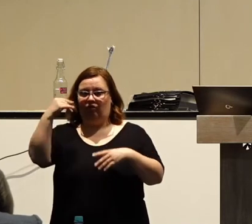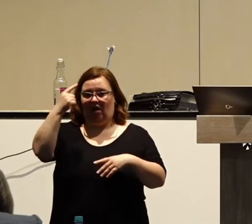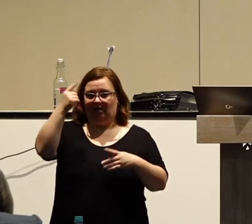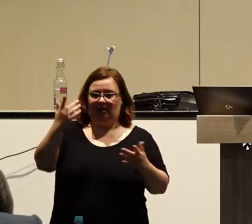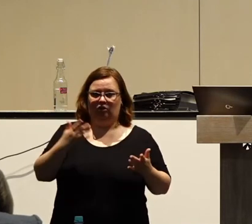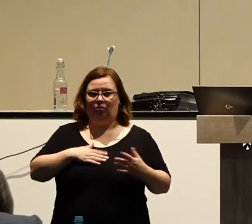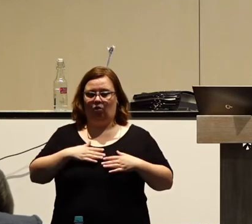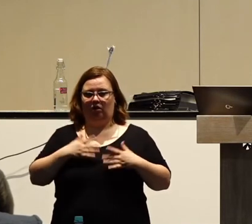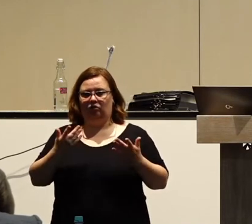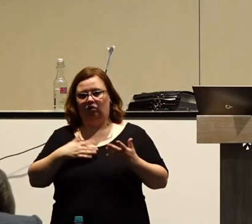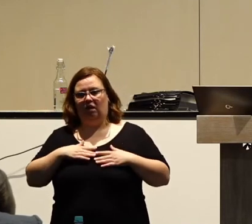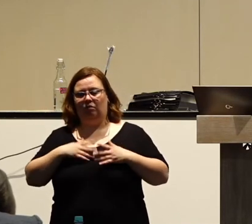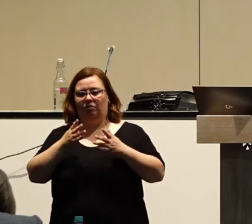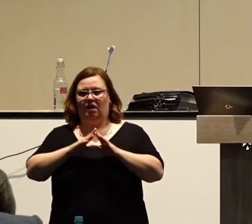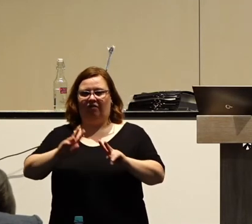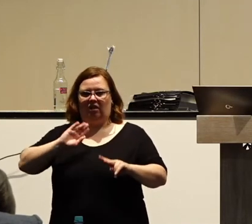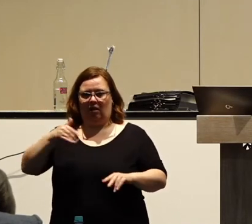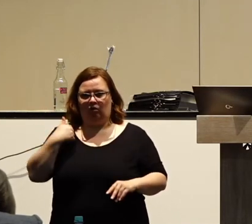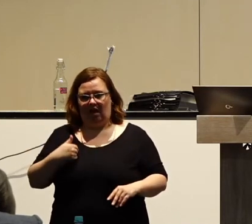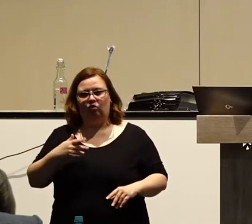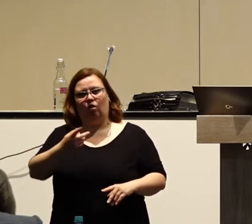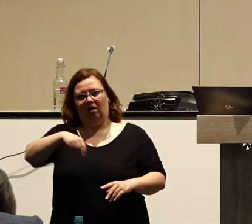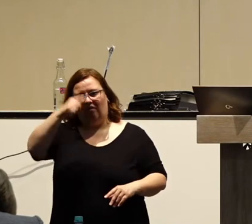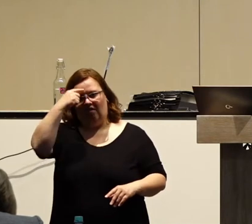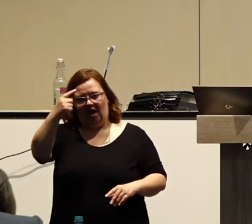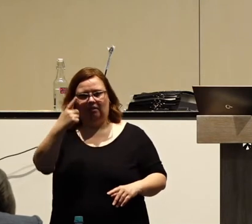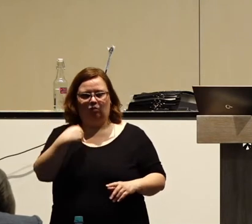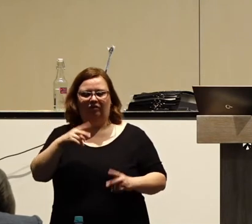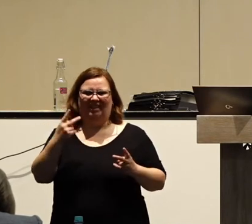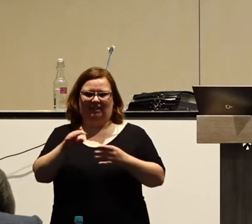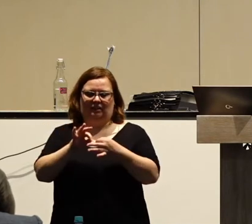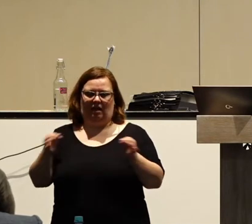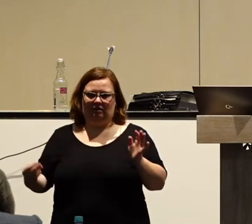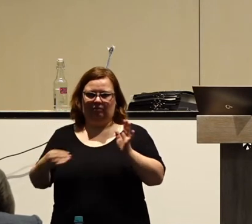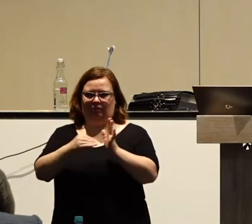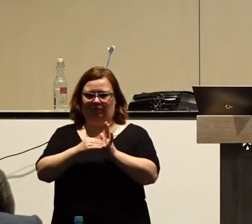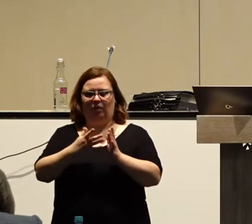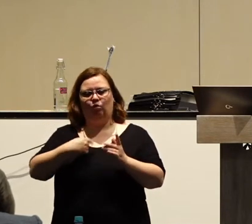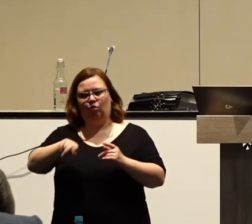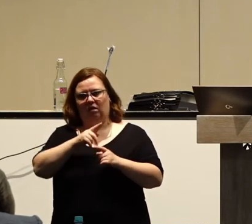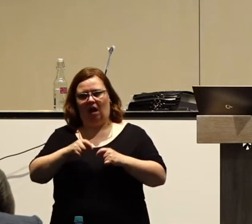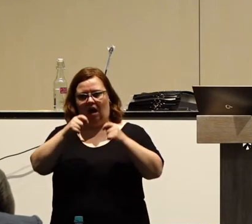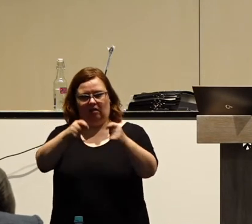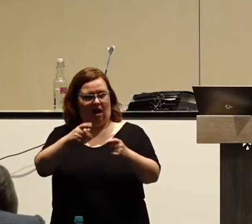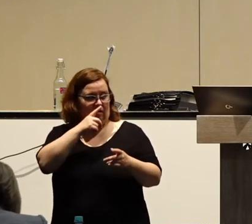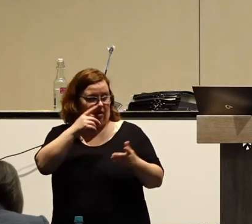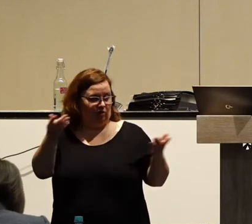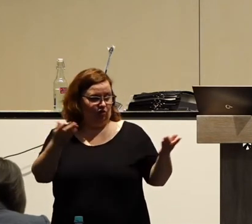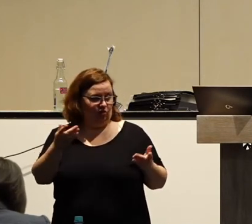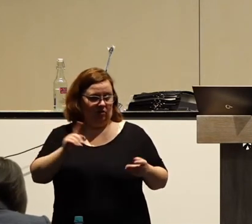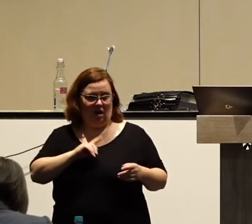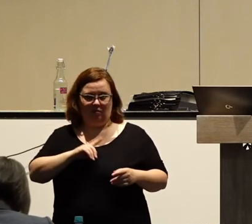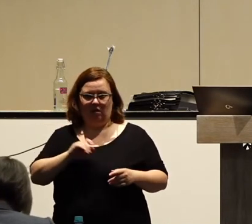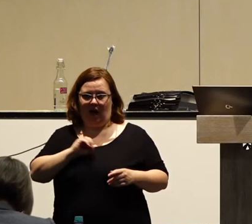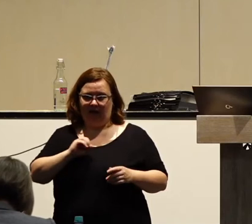gewusst. Meine sehr verehrten Damen und Herren, doch Sie haben es gewusst. Unser Antrag, insofern Sie es nicht noch selber in Ihren